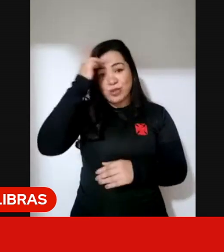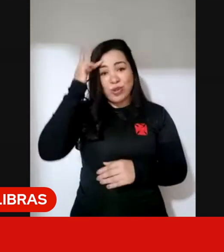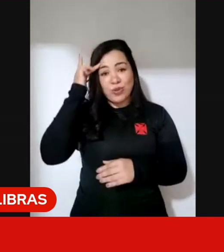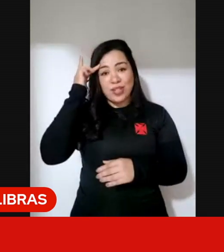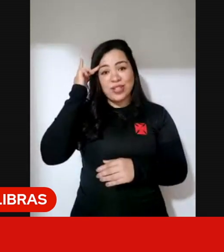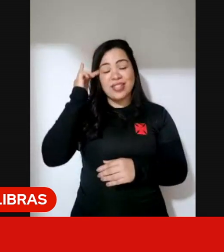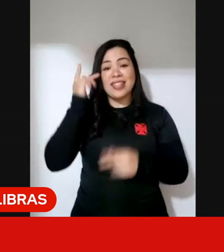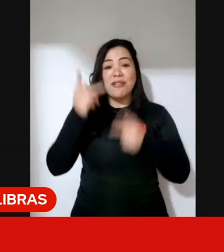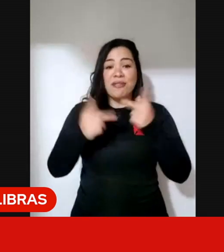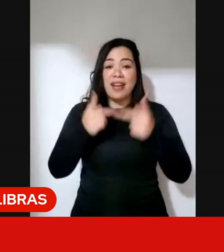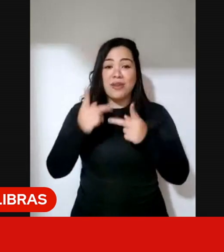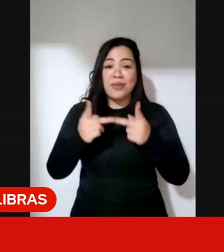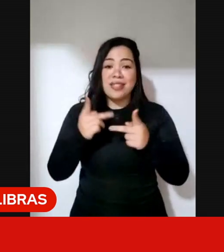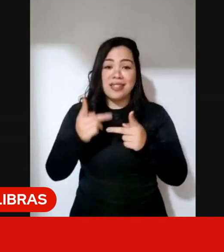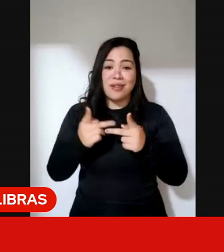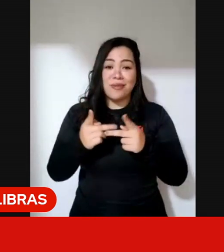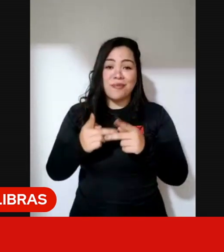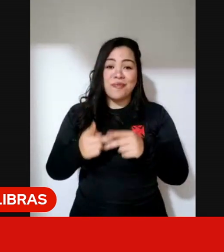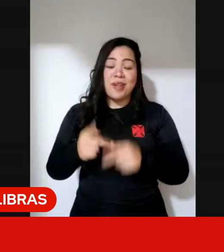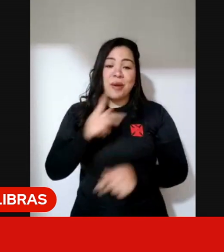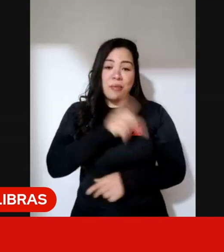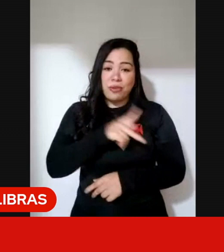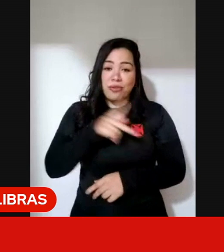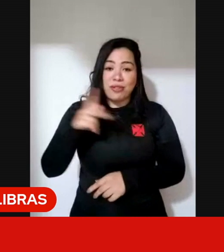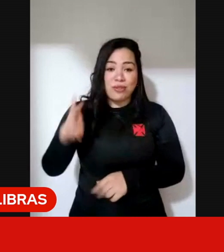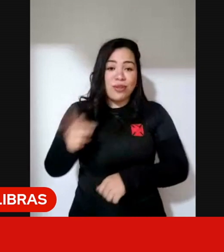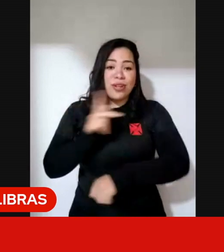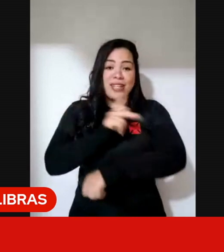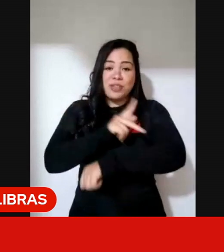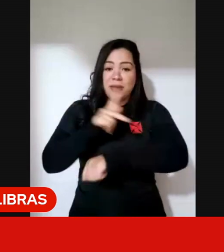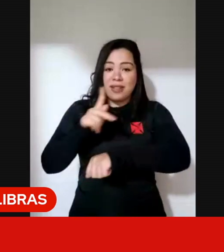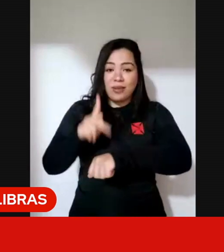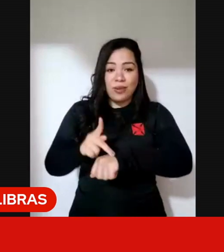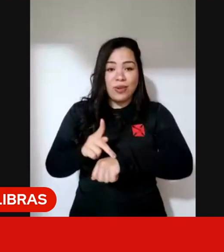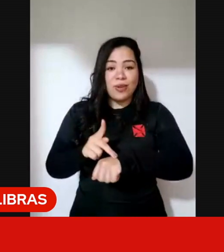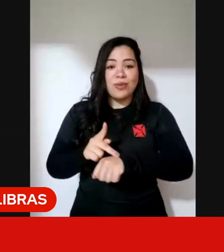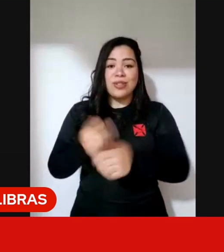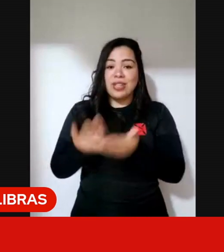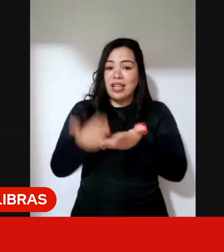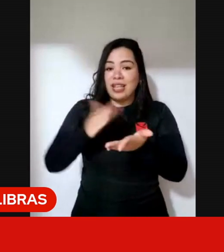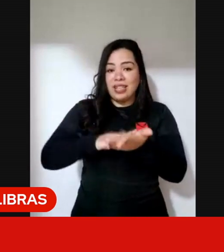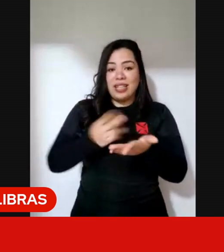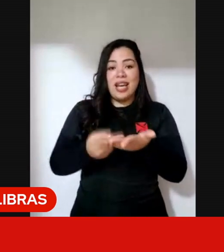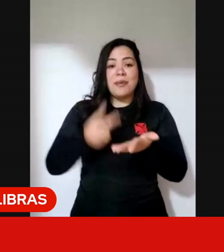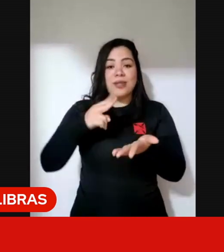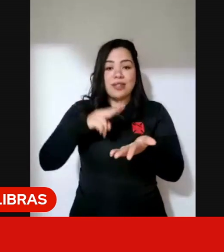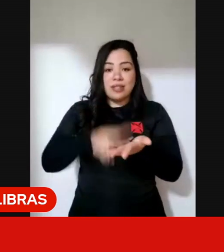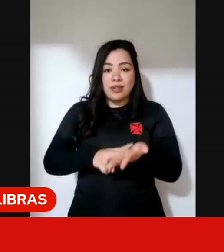tem pessoas que falam que são professores,